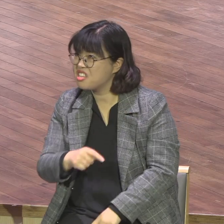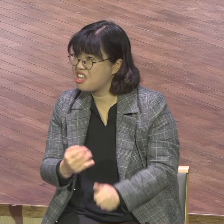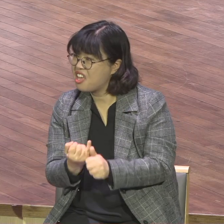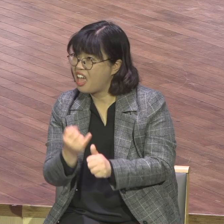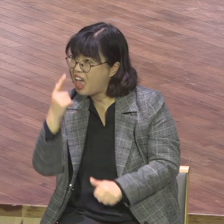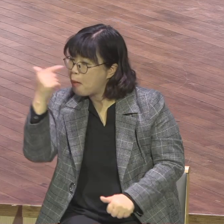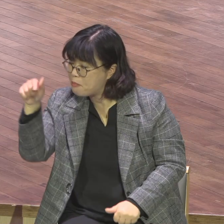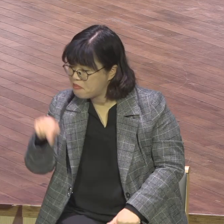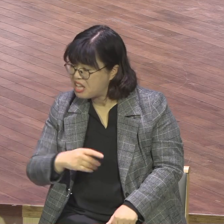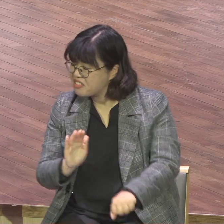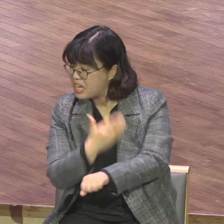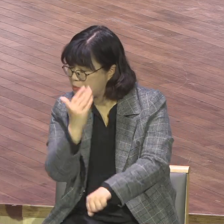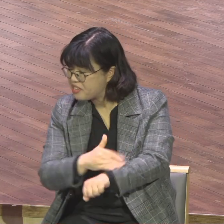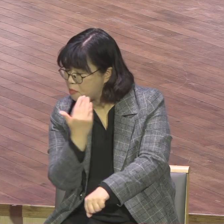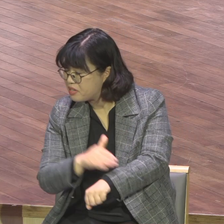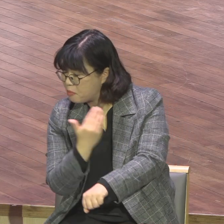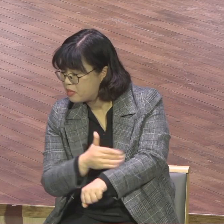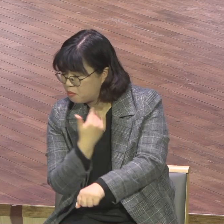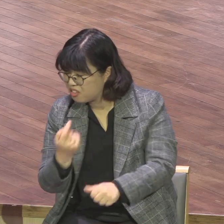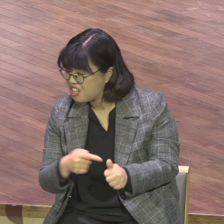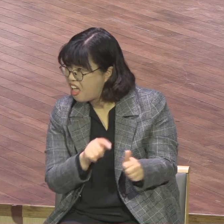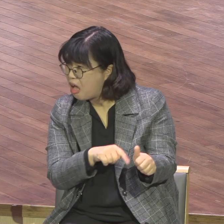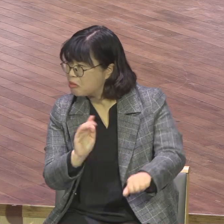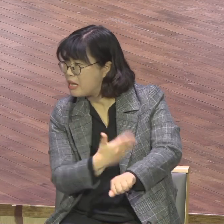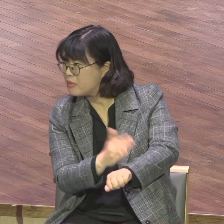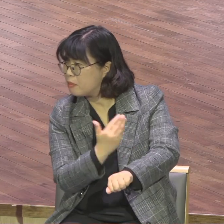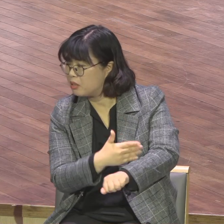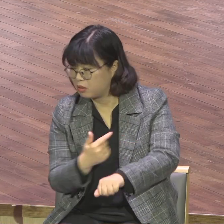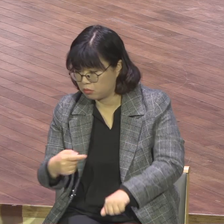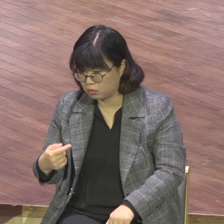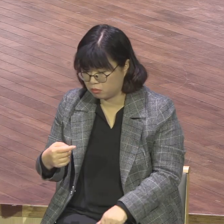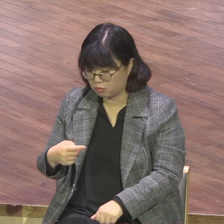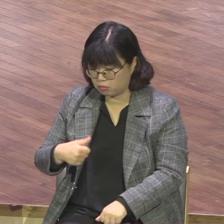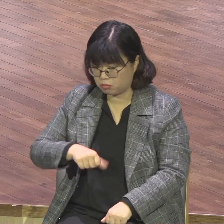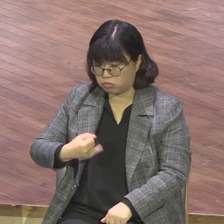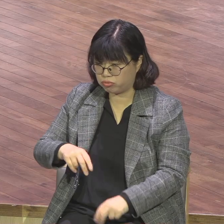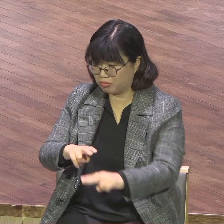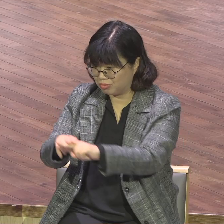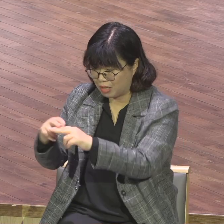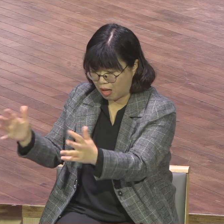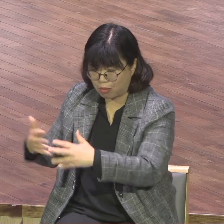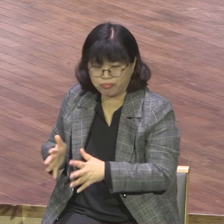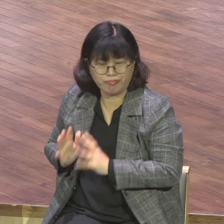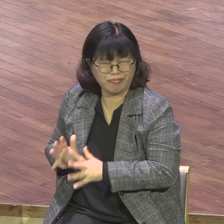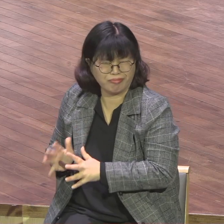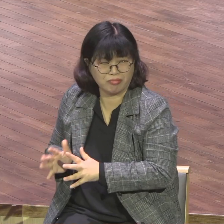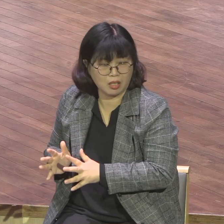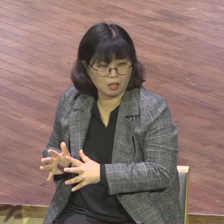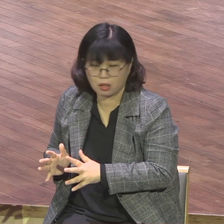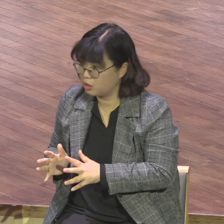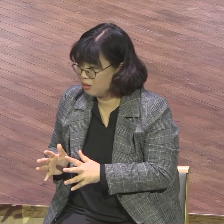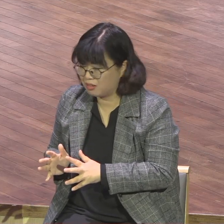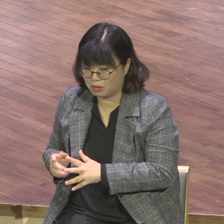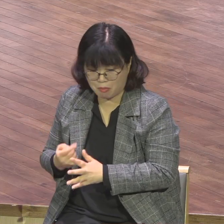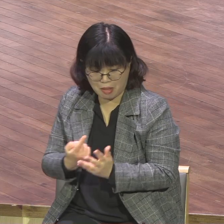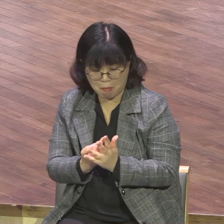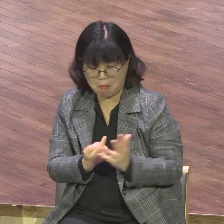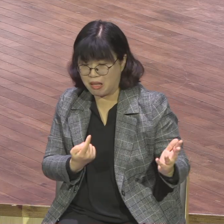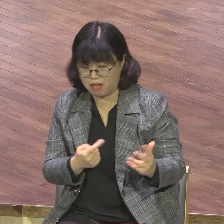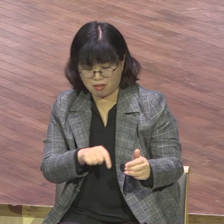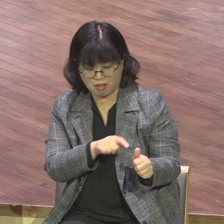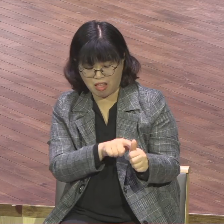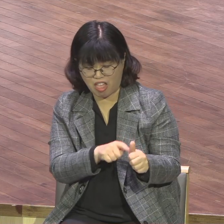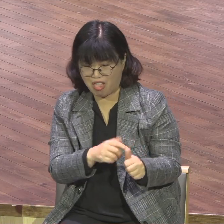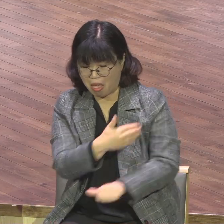아버지 말도 안 들어요. 그럼 권위가 어떻게 돼요? 가정은 다 무너집니다. 그 되는 것에도 그게 아주 잔머리 굴린 거거든요. 그 인본주의거든요.